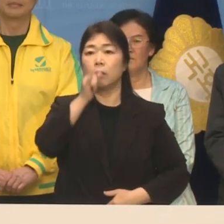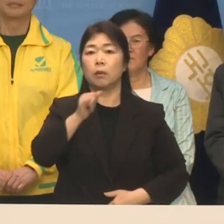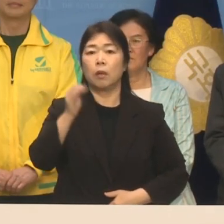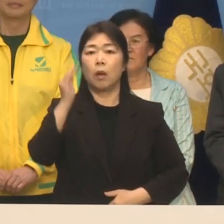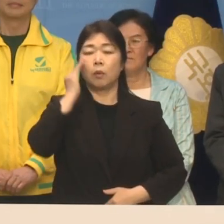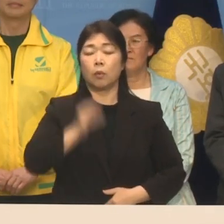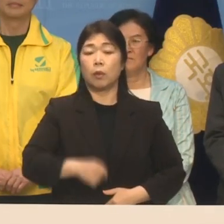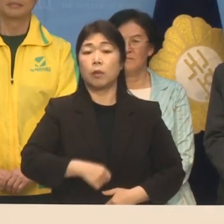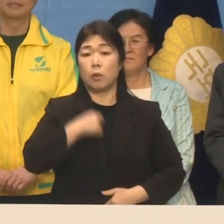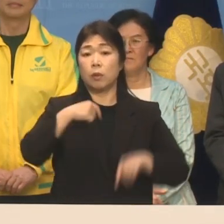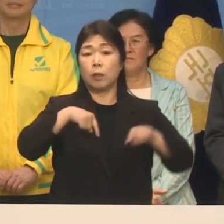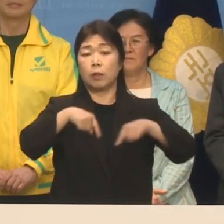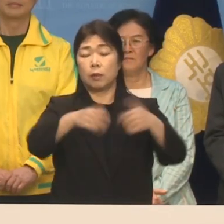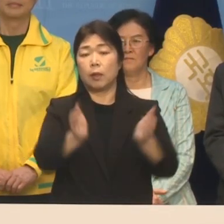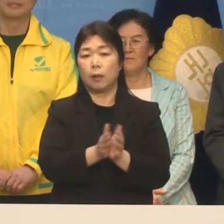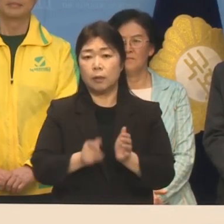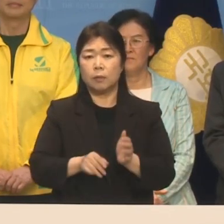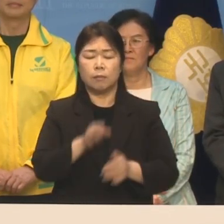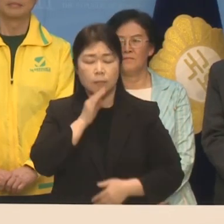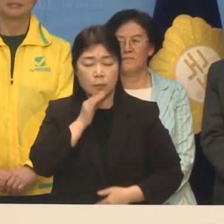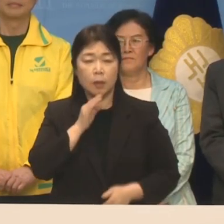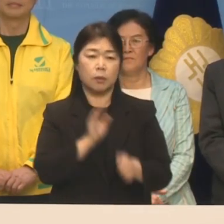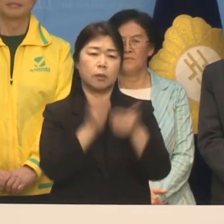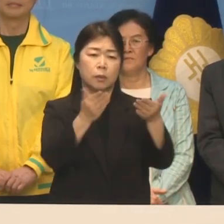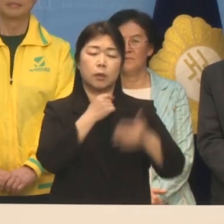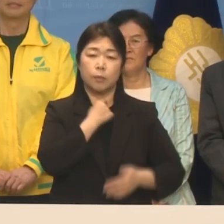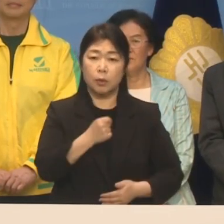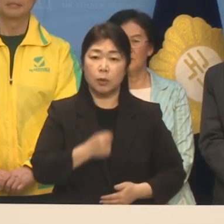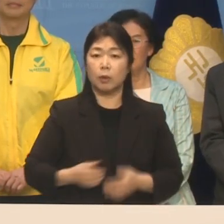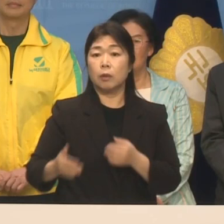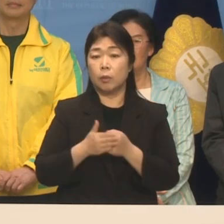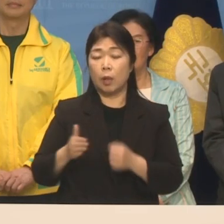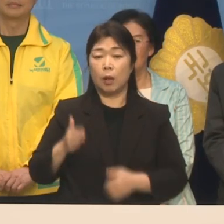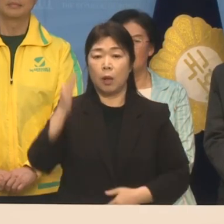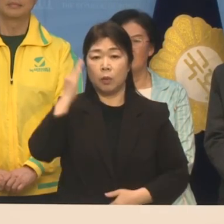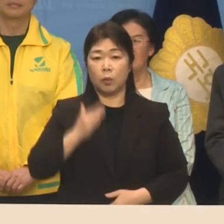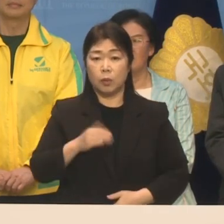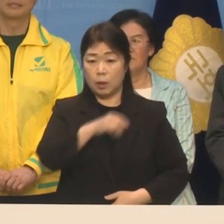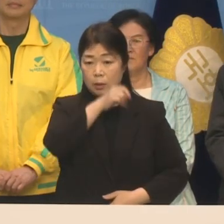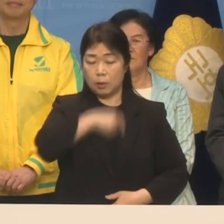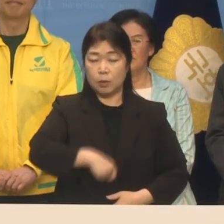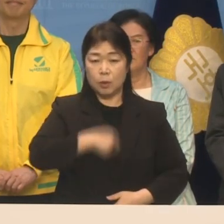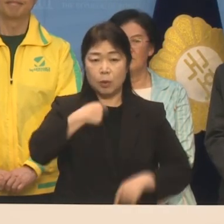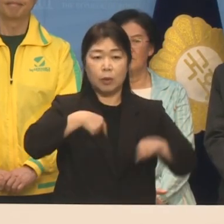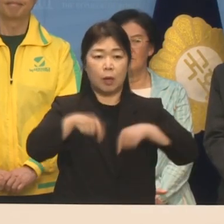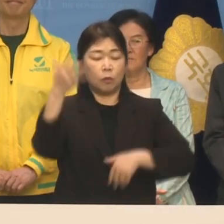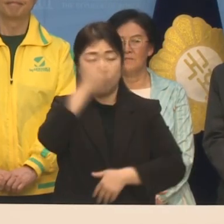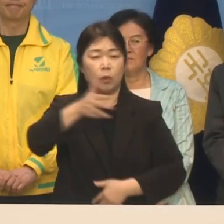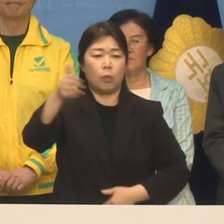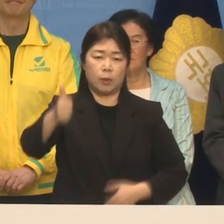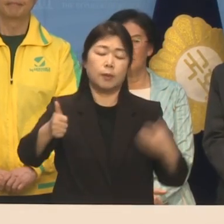유일하게 지지할 만한 정당이었기 때문에 녹색정의당의 후원회장을 맡게 되었습니다.